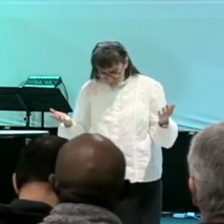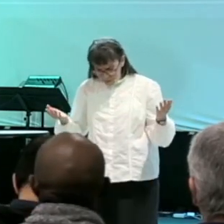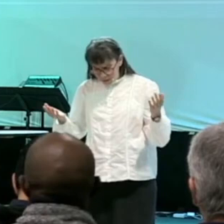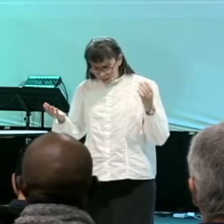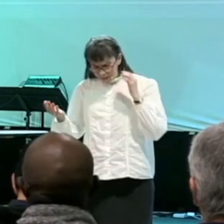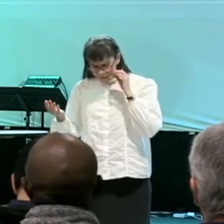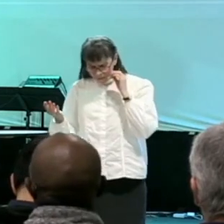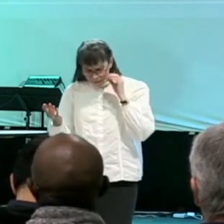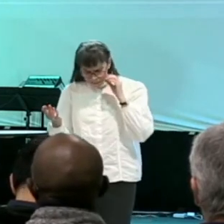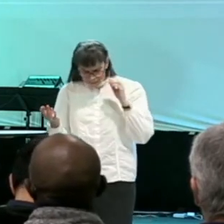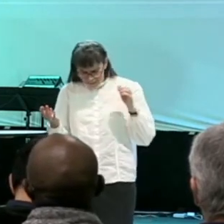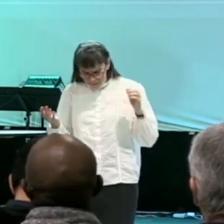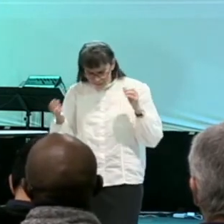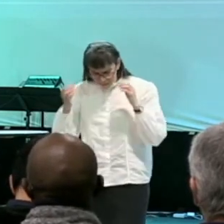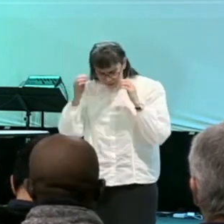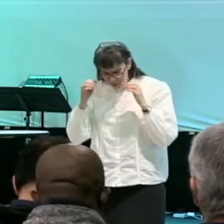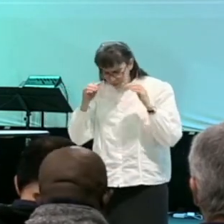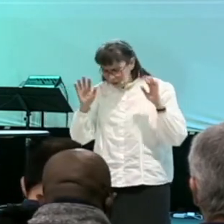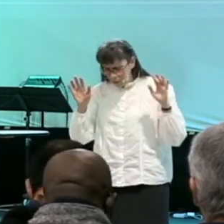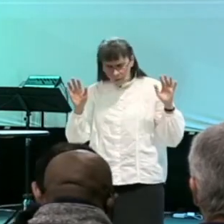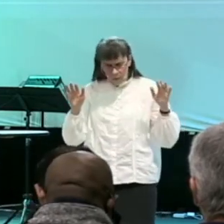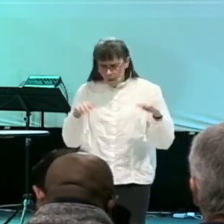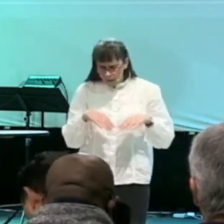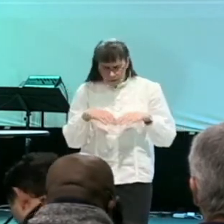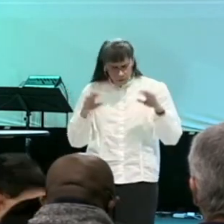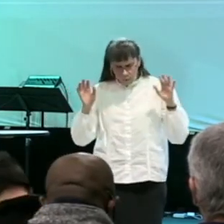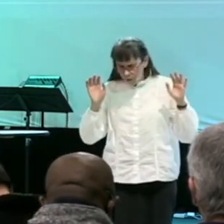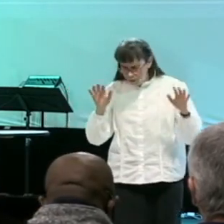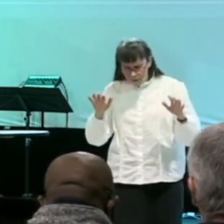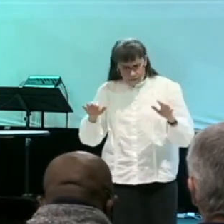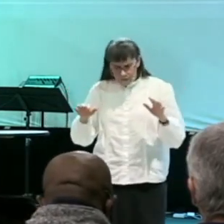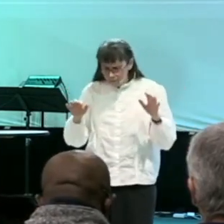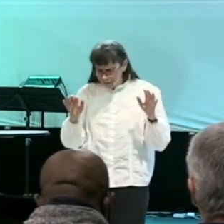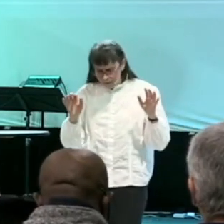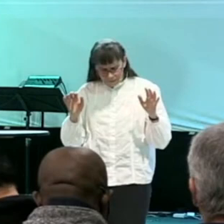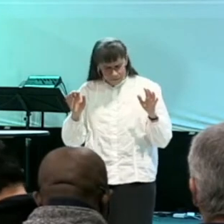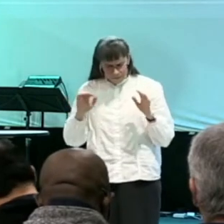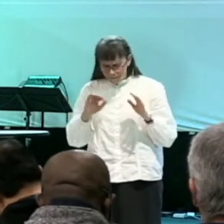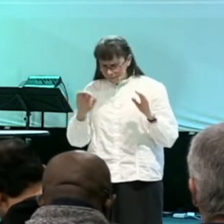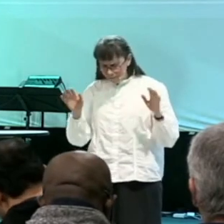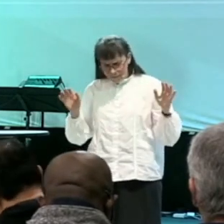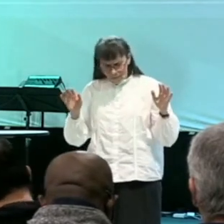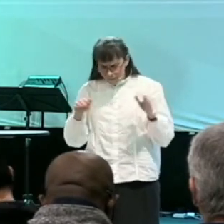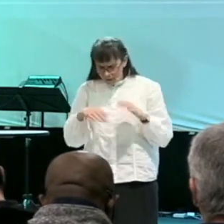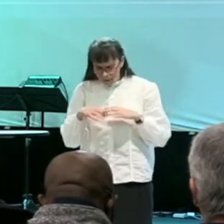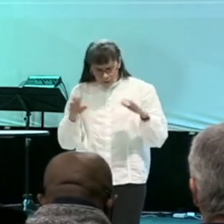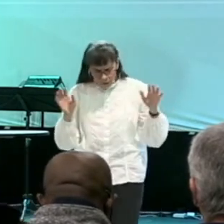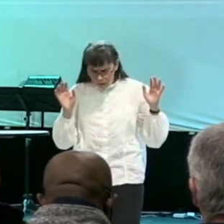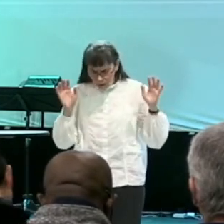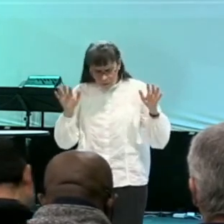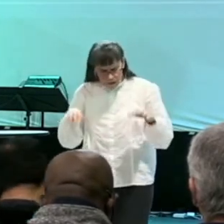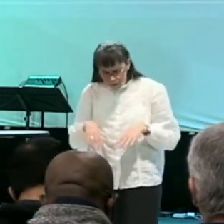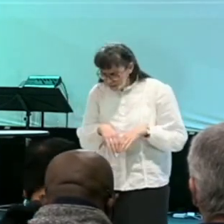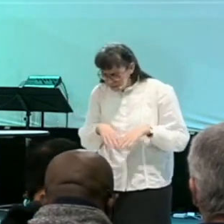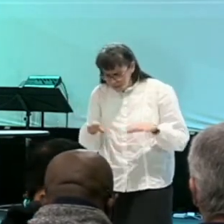Oublie tous tes problèmes, oublie tous tes fardeaux. Let's forget all your worries, all your burdens. Oublie toutes tes oppressions. Forget all your